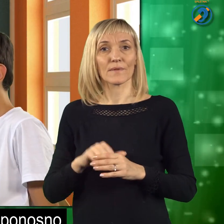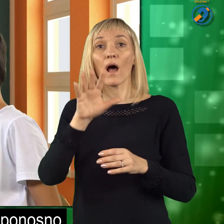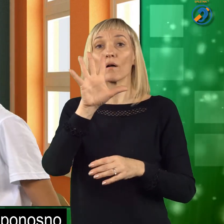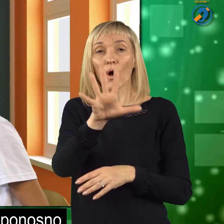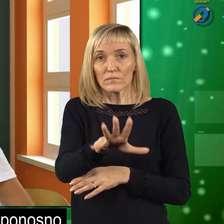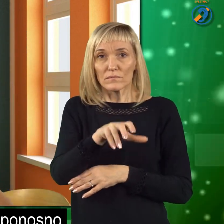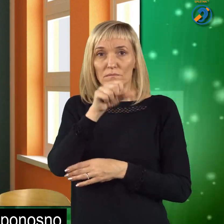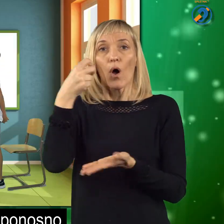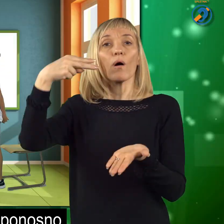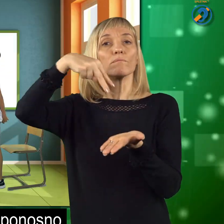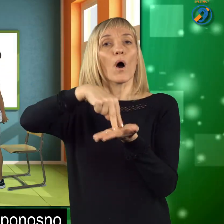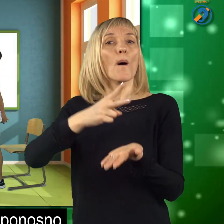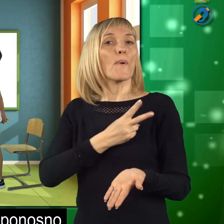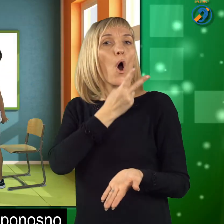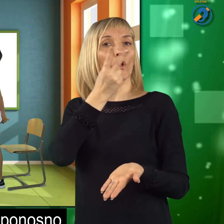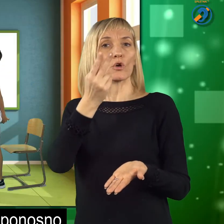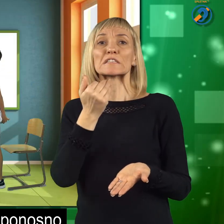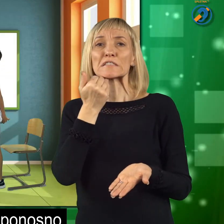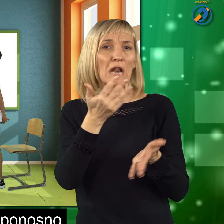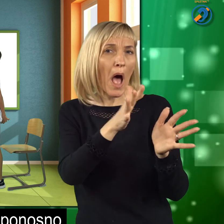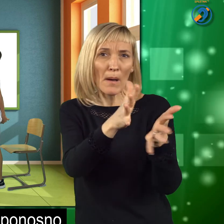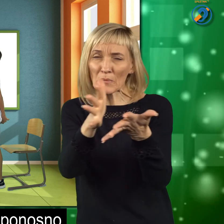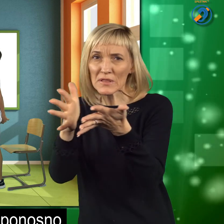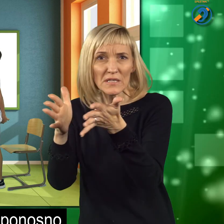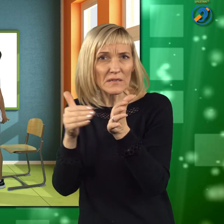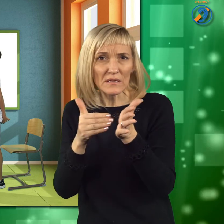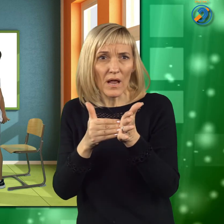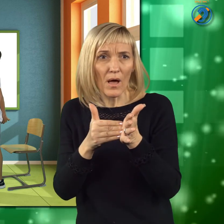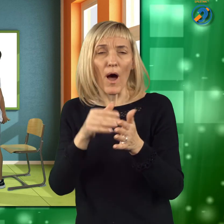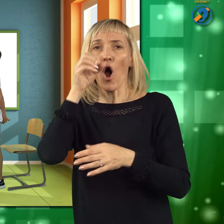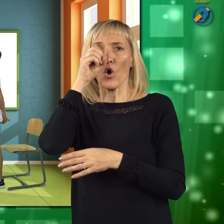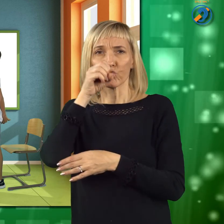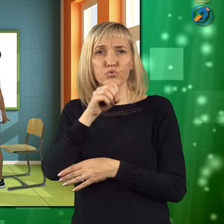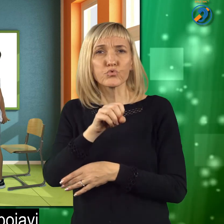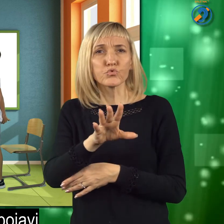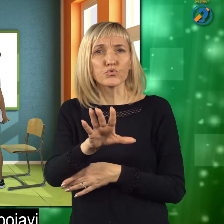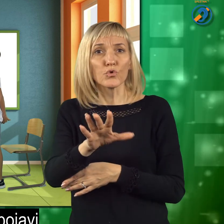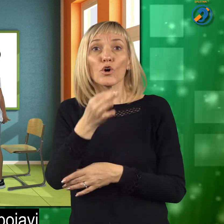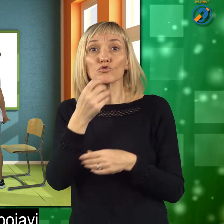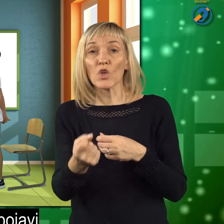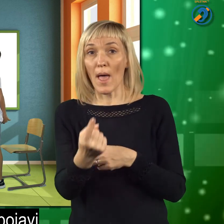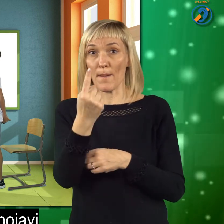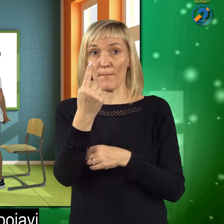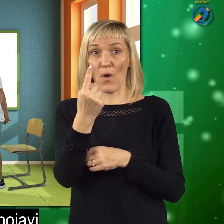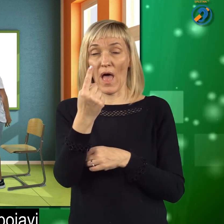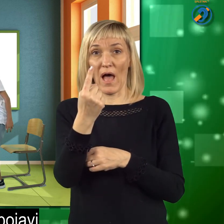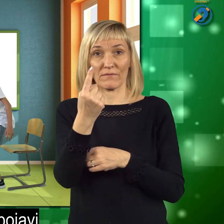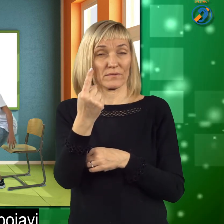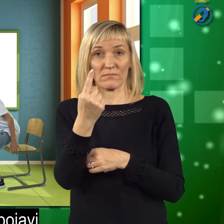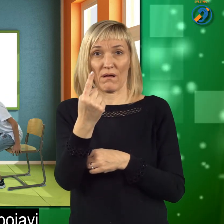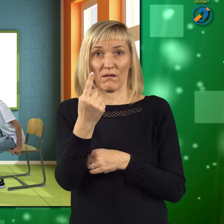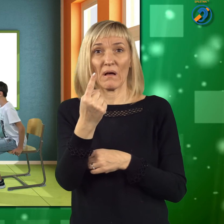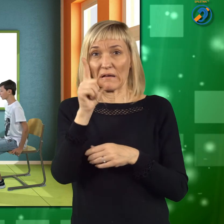Z vdihom stoj ponosno, sramu več ne poznaš. Izdih. Kadar se pojavi, v zemljo ga